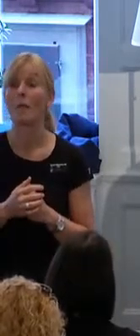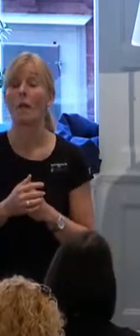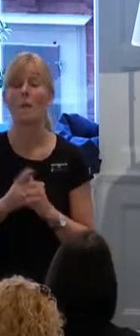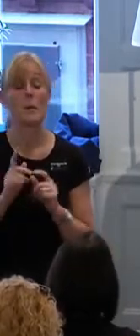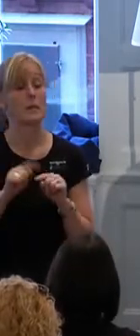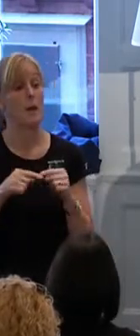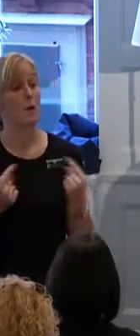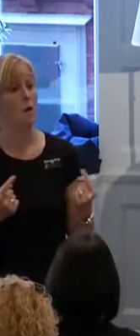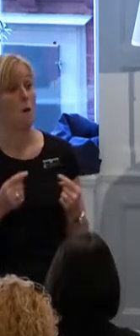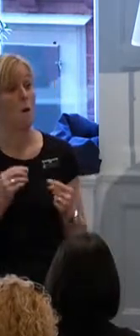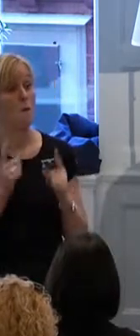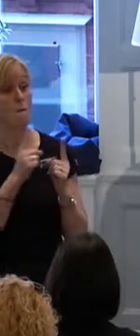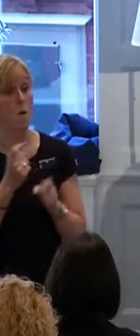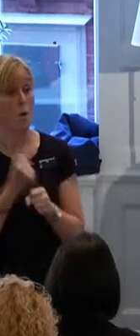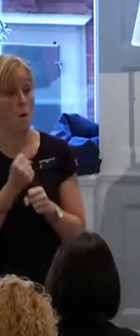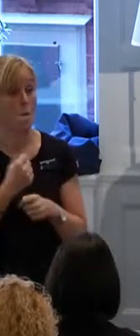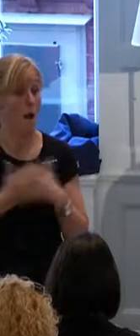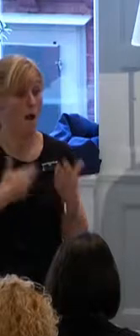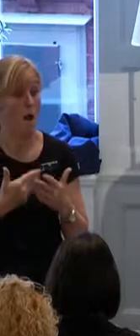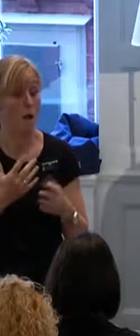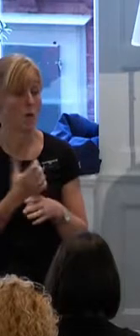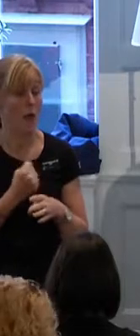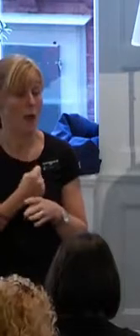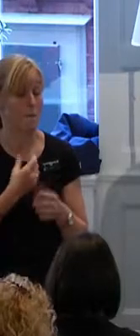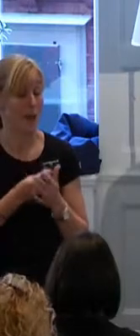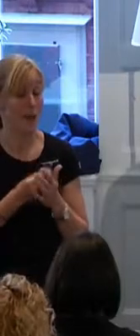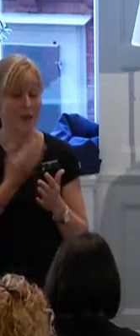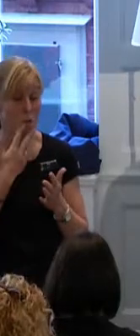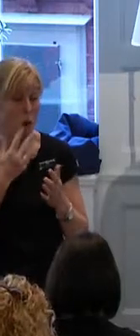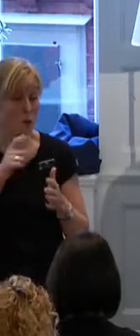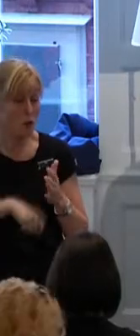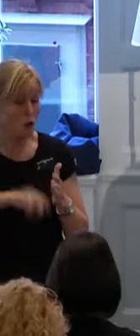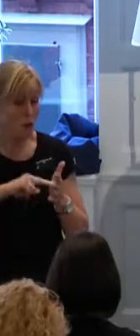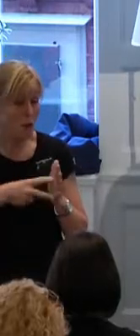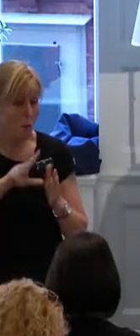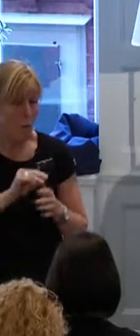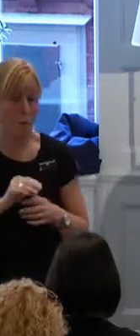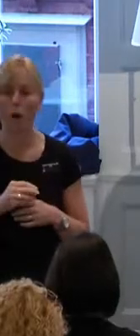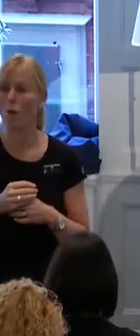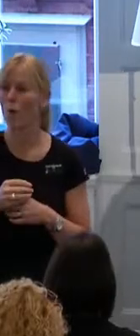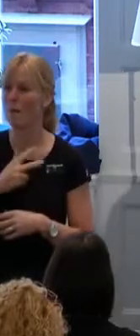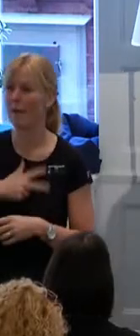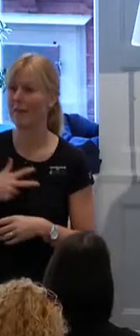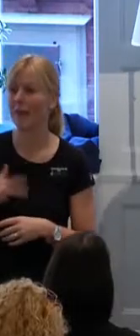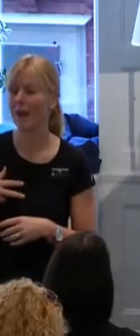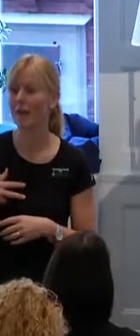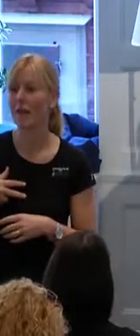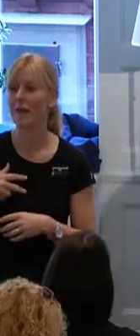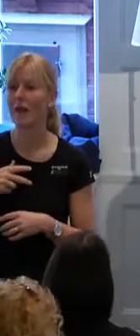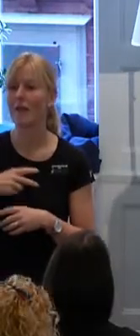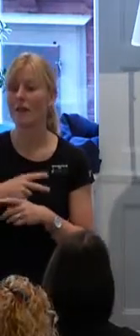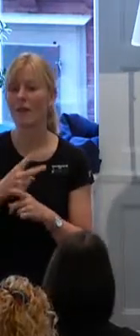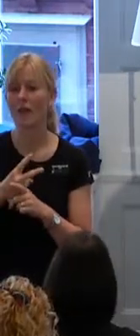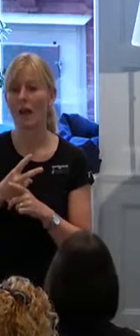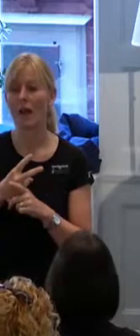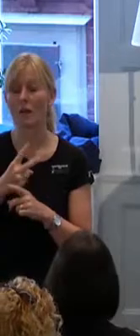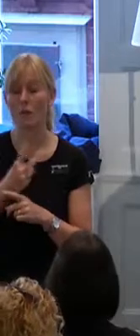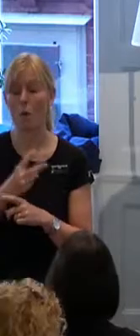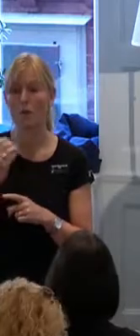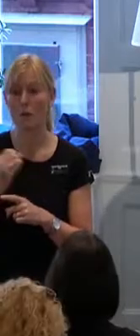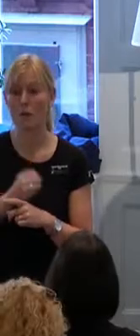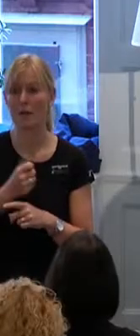det om man nu har folk i arbete och de tjänar pengar, är det inte bra med ett dyrt system då? Jo, men i Danmark där bruger vi 2% av BNP